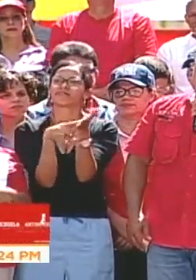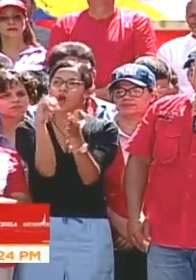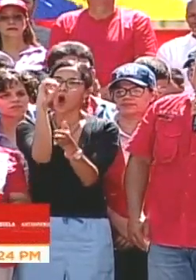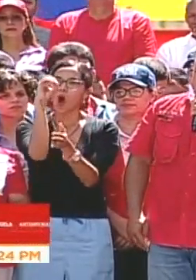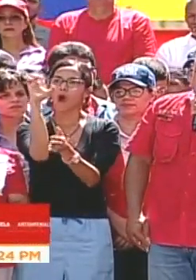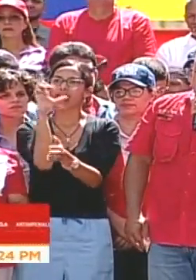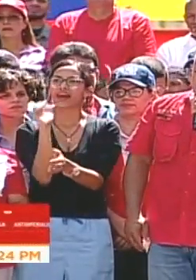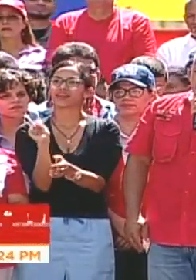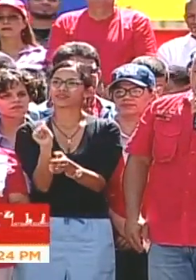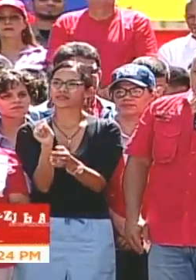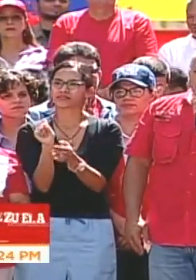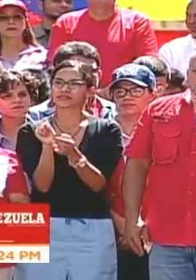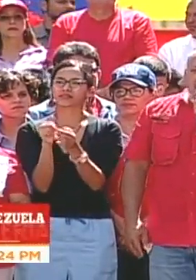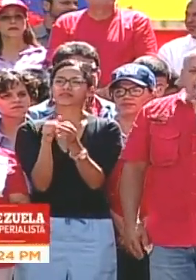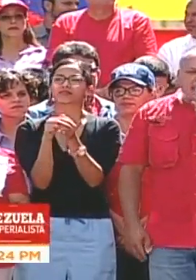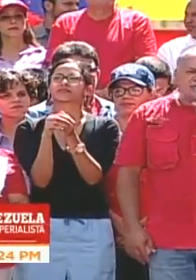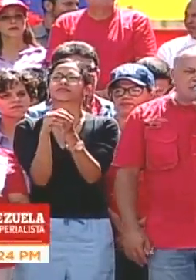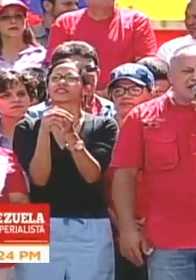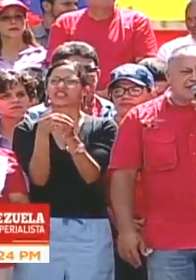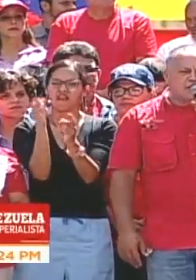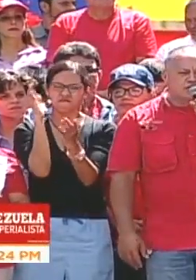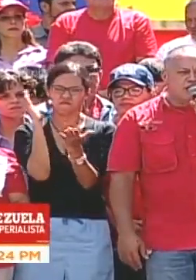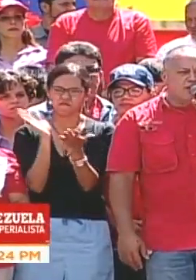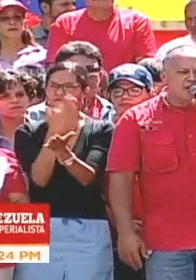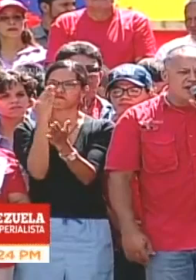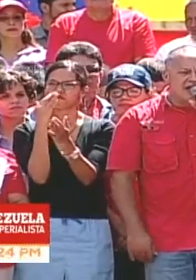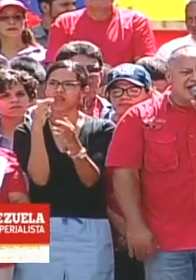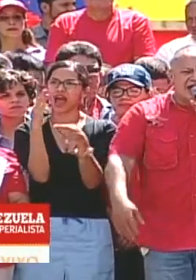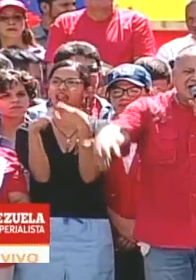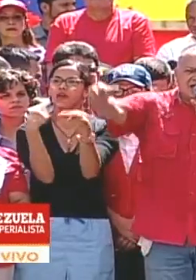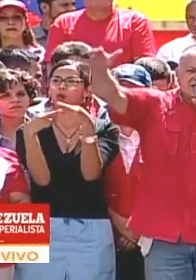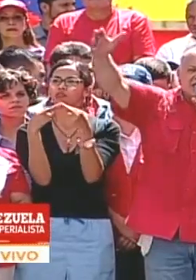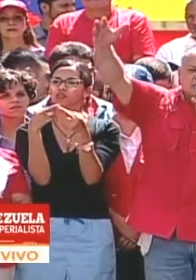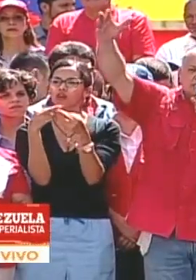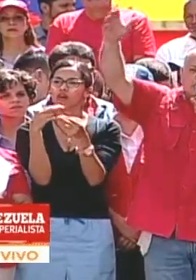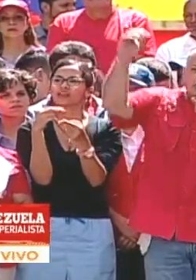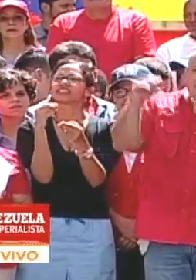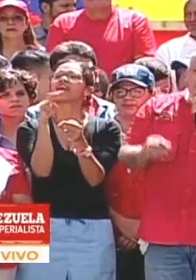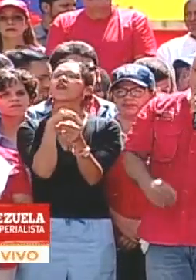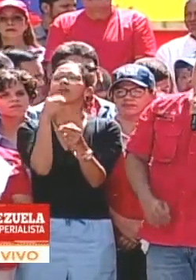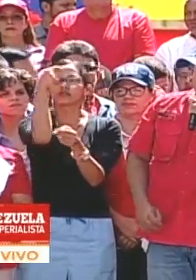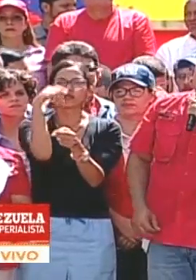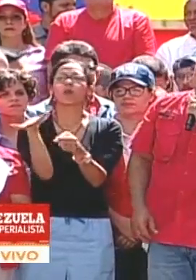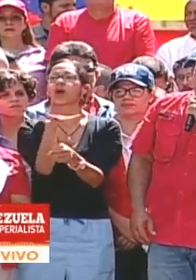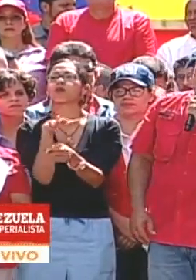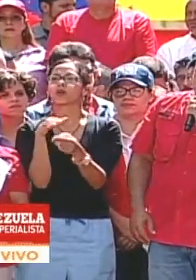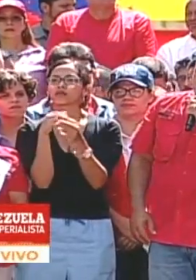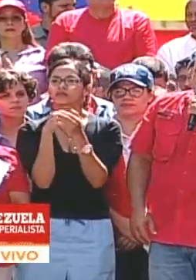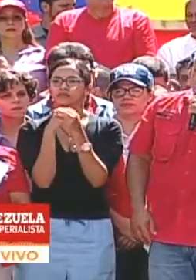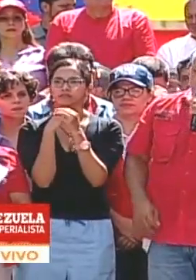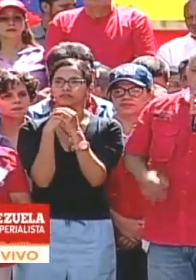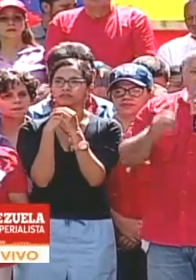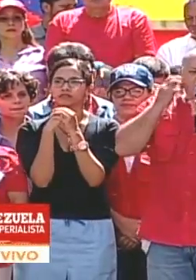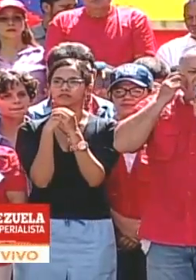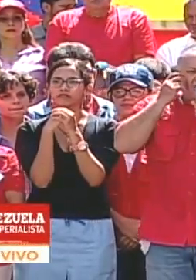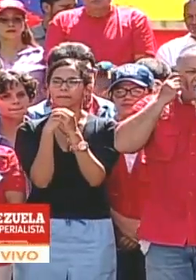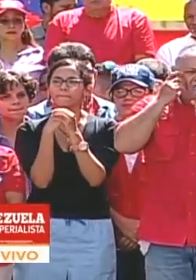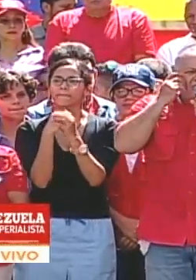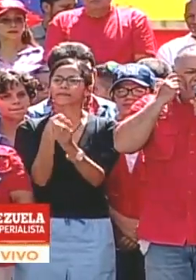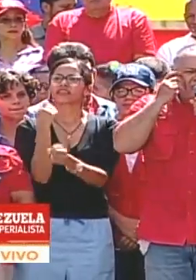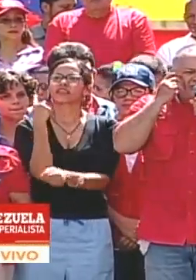OEA darle un zarpazo a la revolución bolivariana y a nuestro pueblo. Y